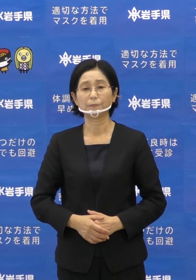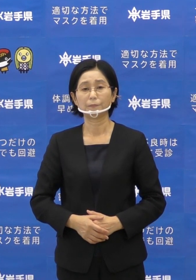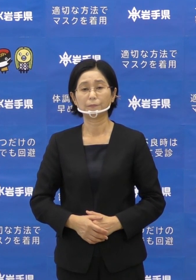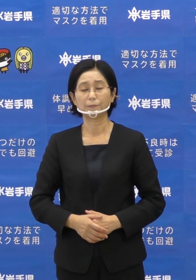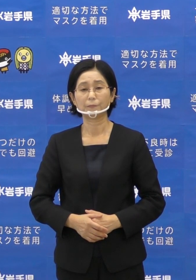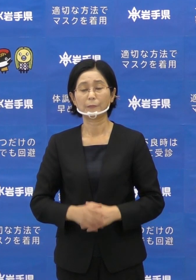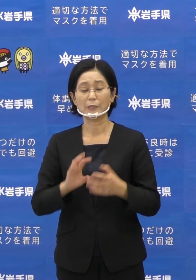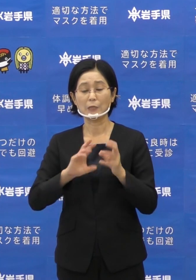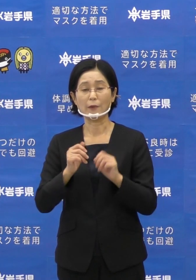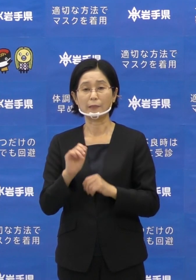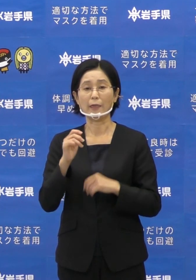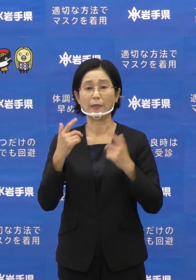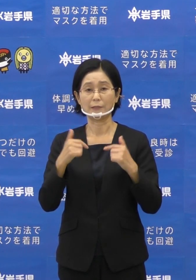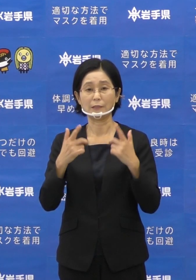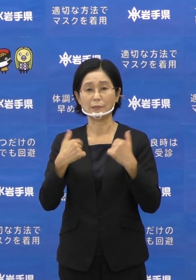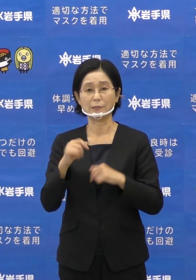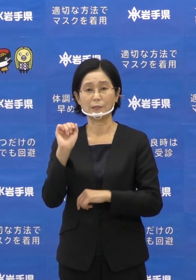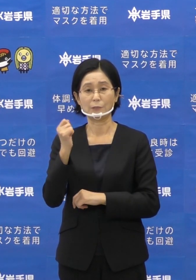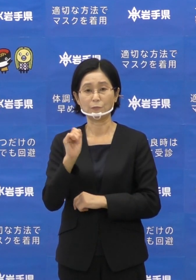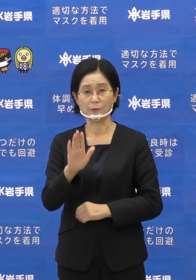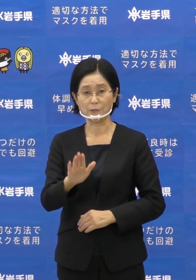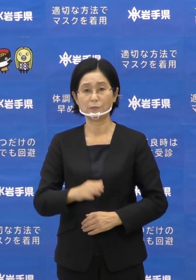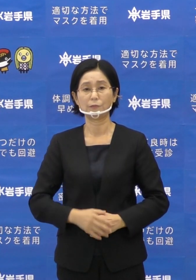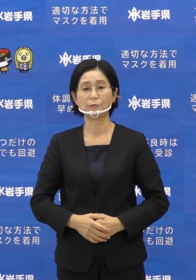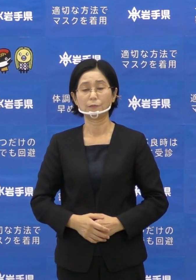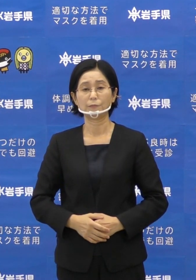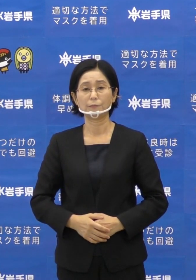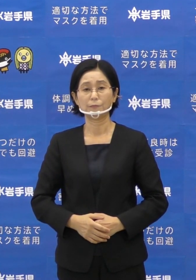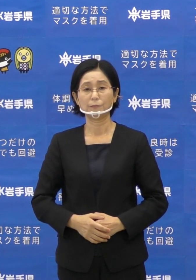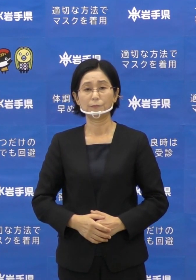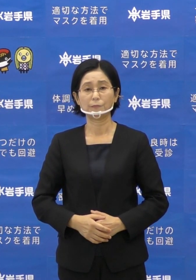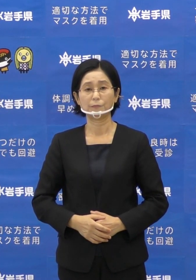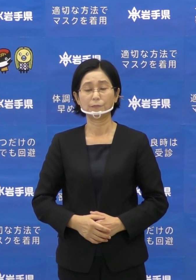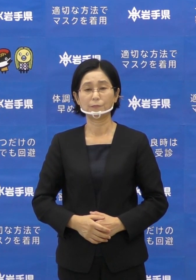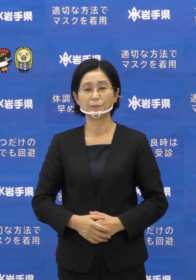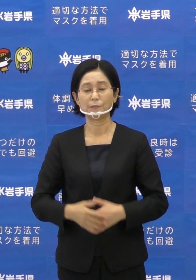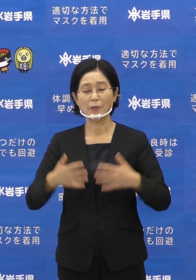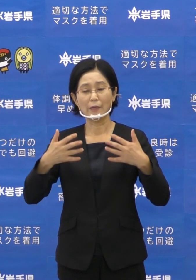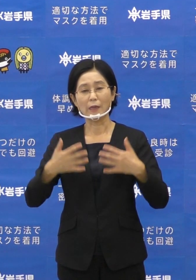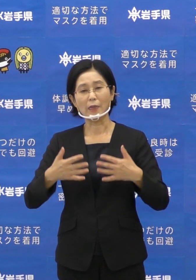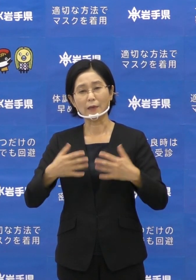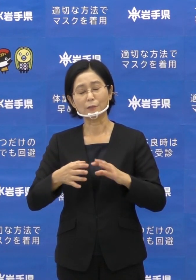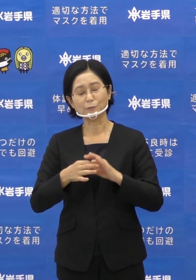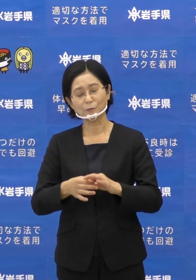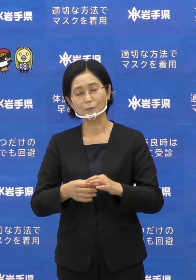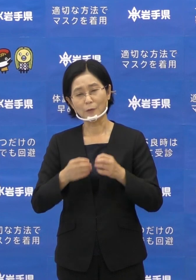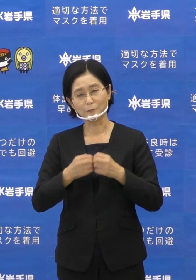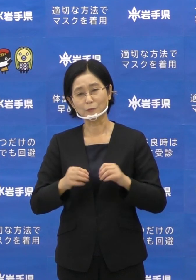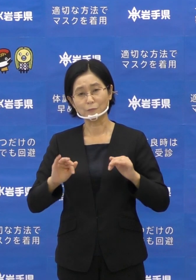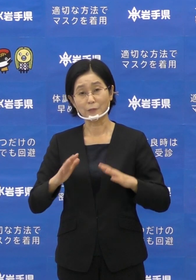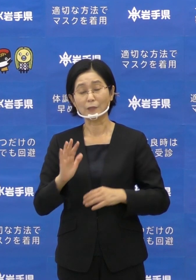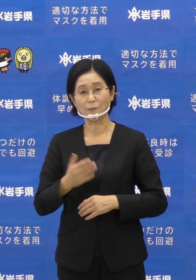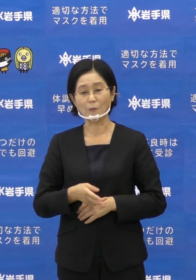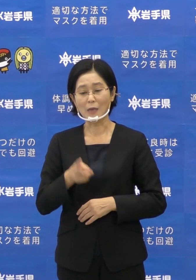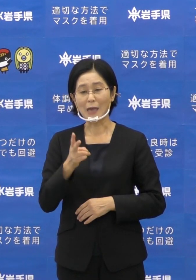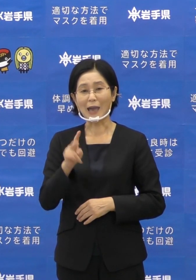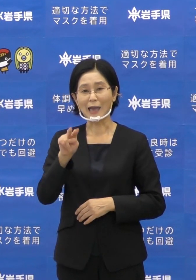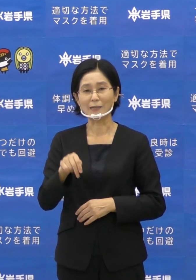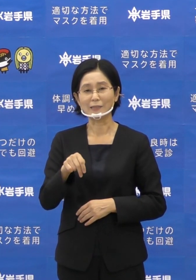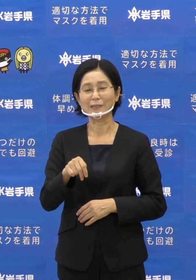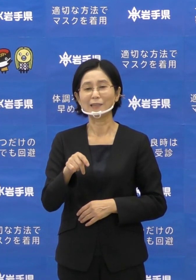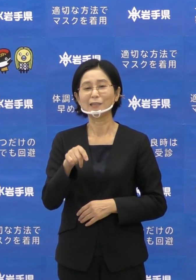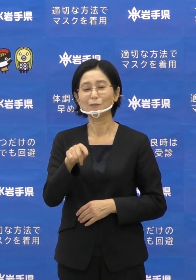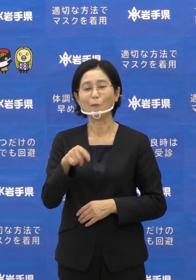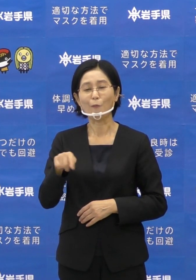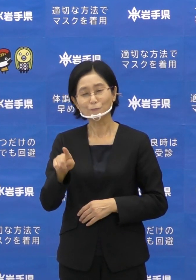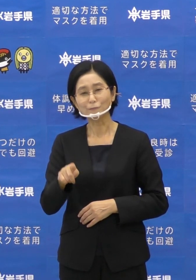岩手日日事務所の石川です、はい、よろしくお願いします。私もそこまでちょっとスターウォーズは詳しくないんですけど、ハリソン・フォードの最初のコーナー見てましたけど、ち